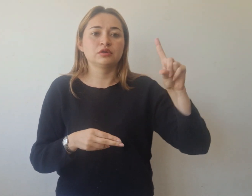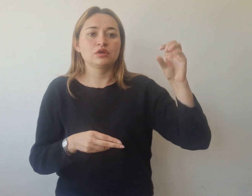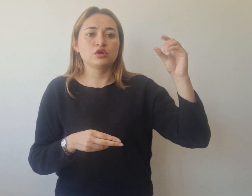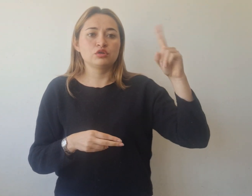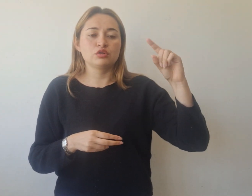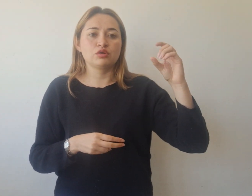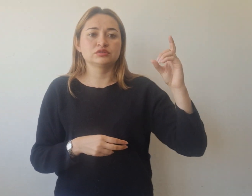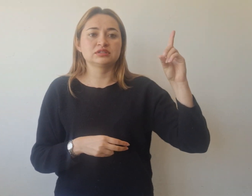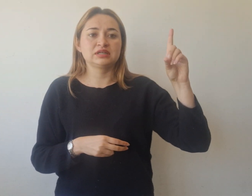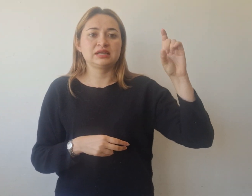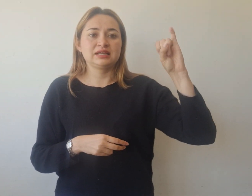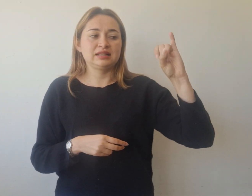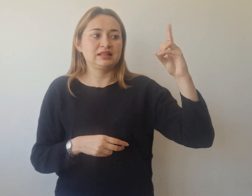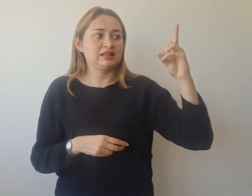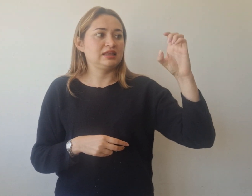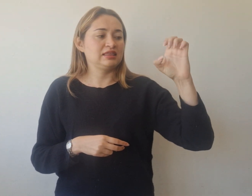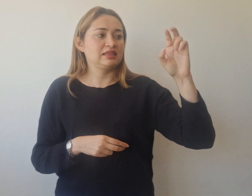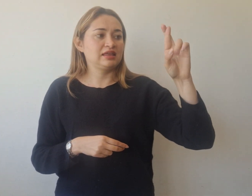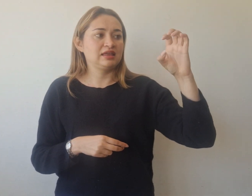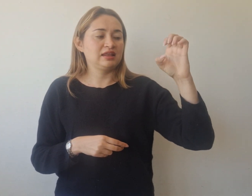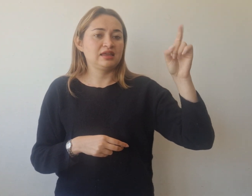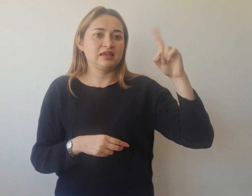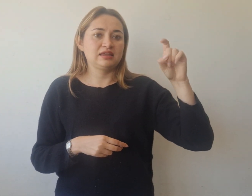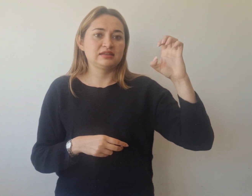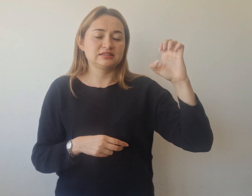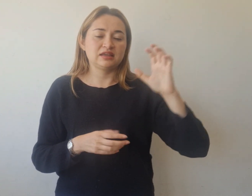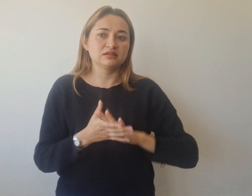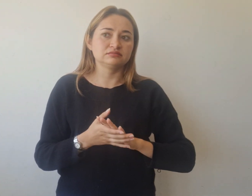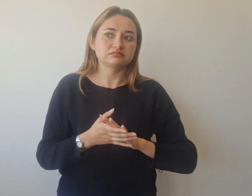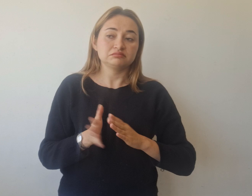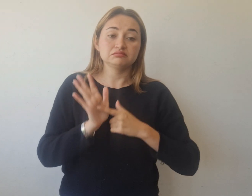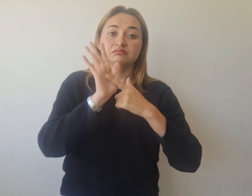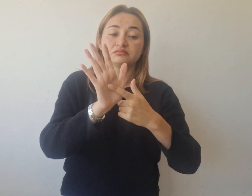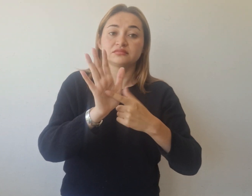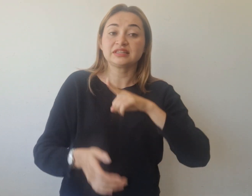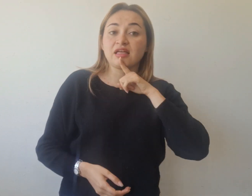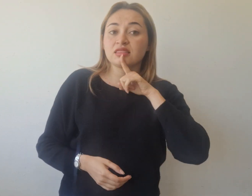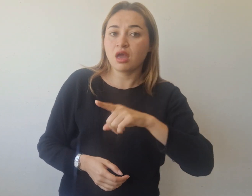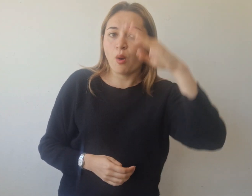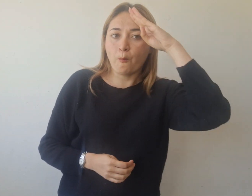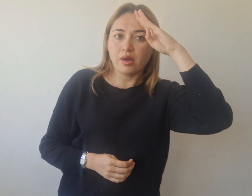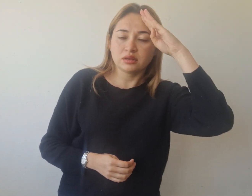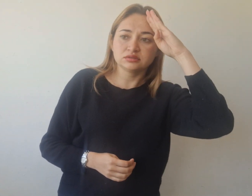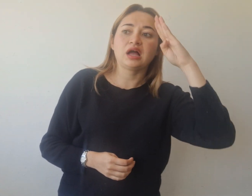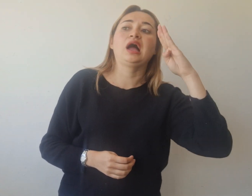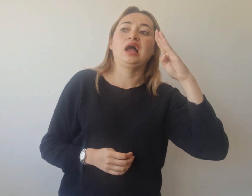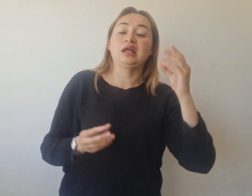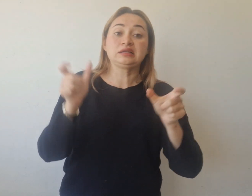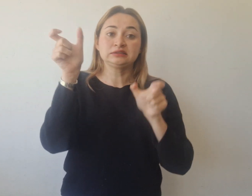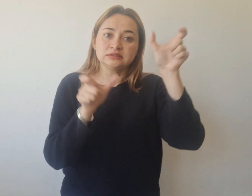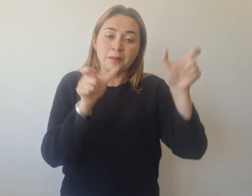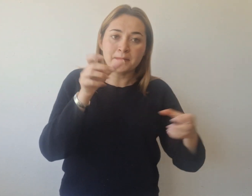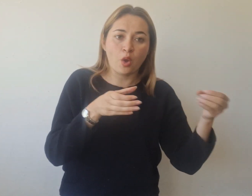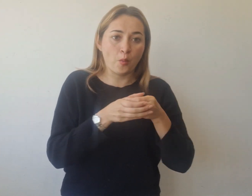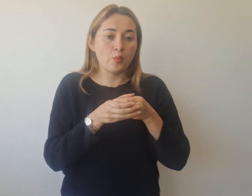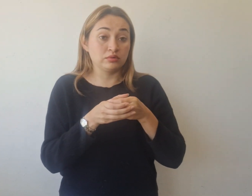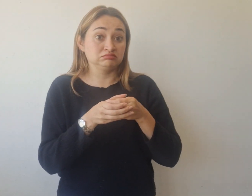dileres según se pudo determinar por parte de las autoridades los integrantes de esta estructura criminal delinquían